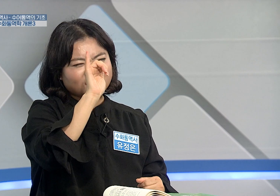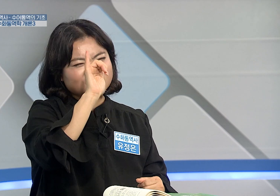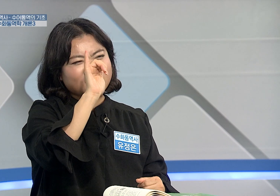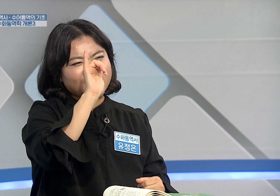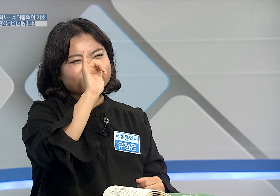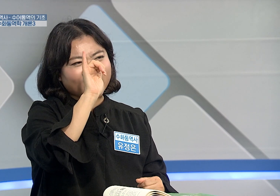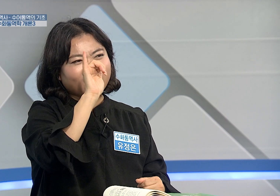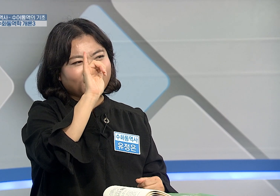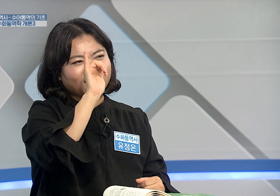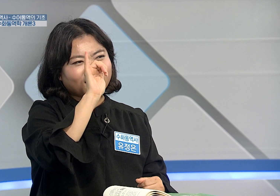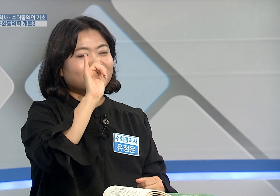니 잘났다